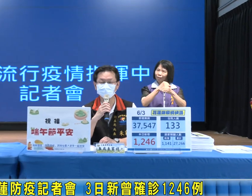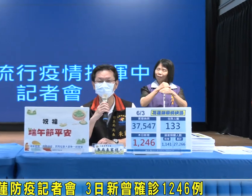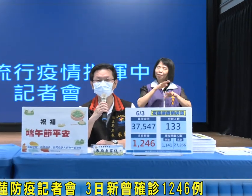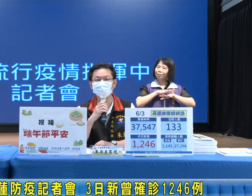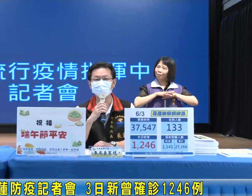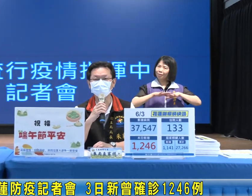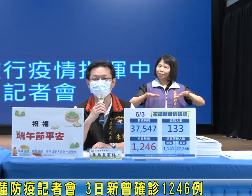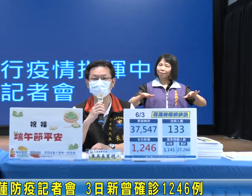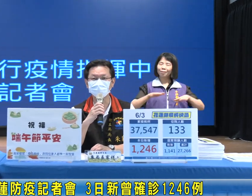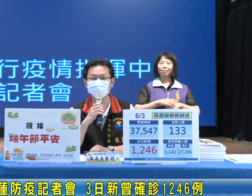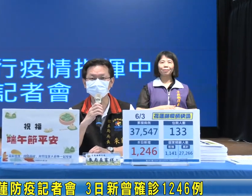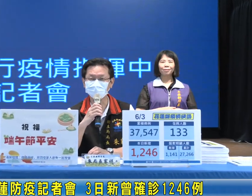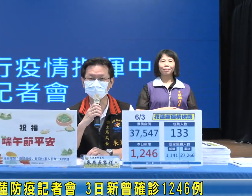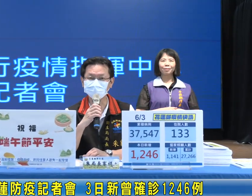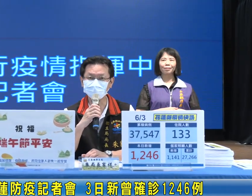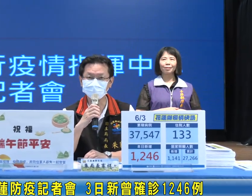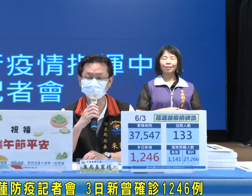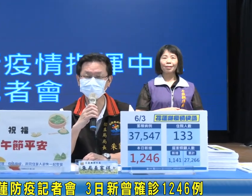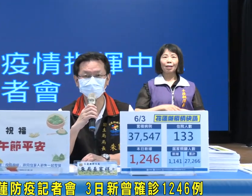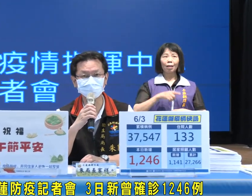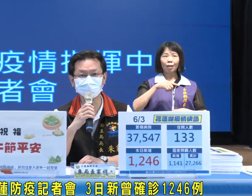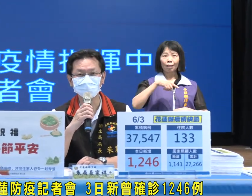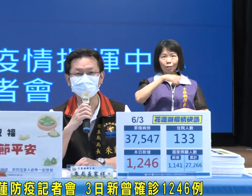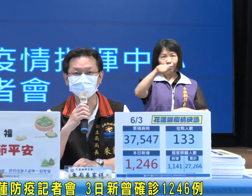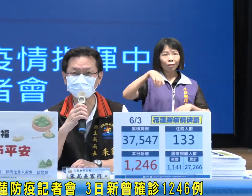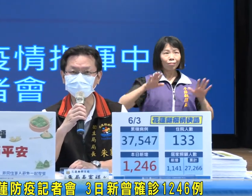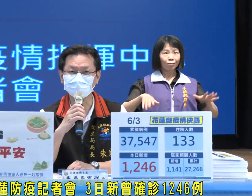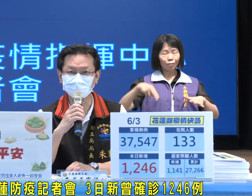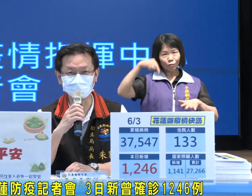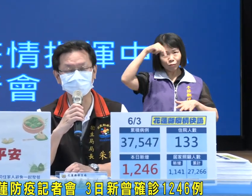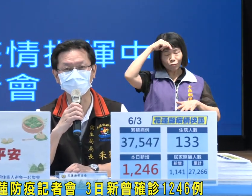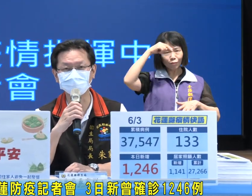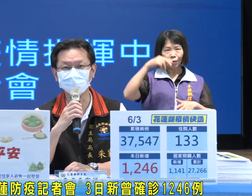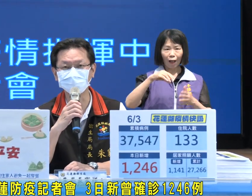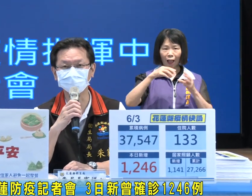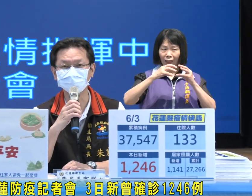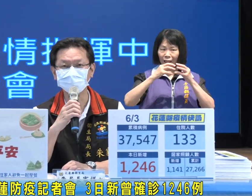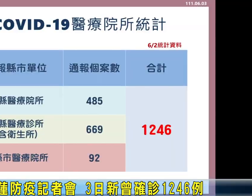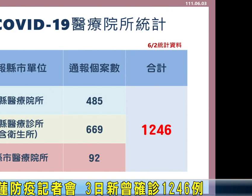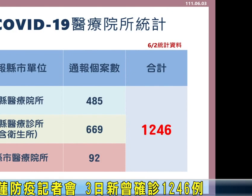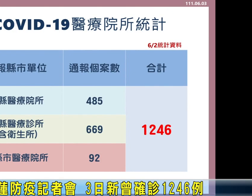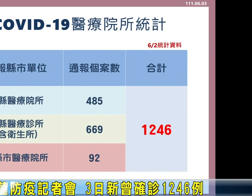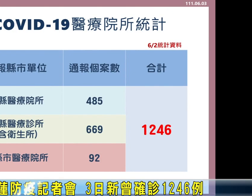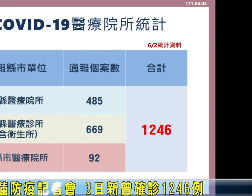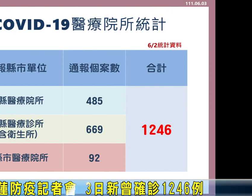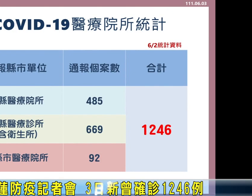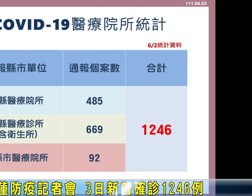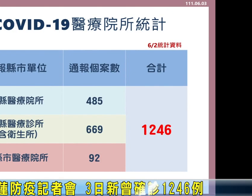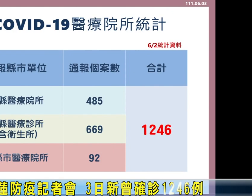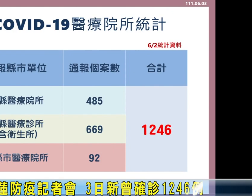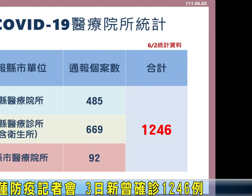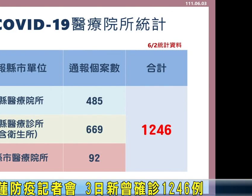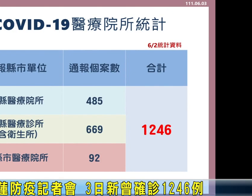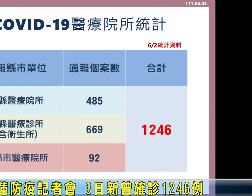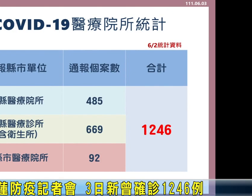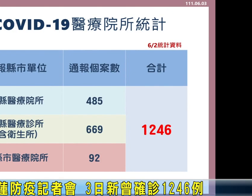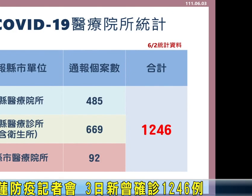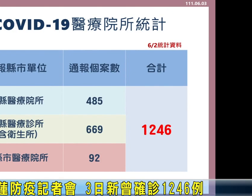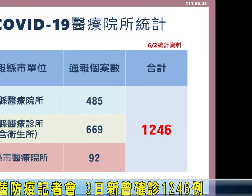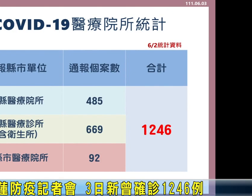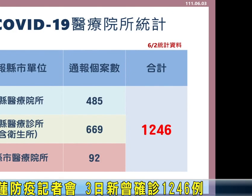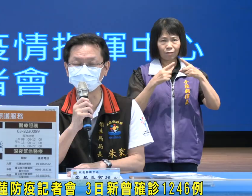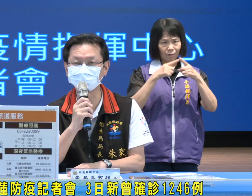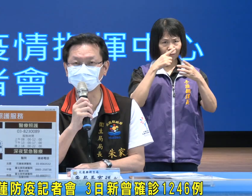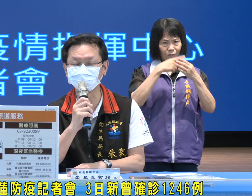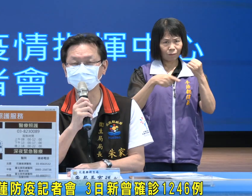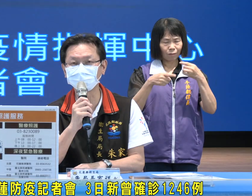列席。对花莲县确诊人数依旧在千人以上可能的原因，以及七月复办全